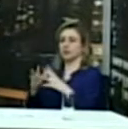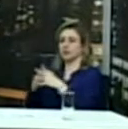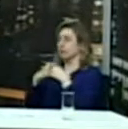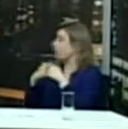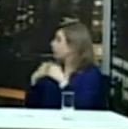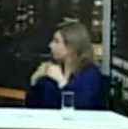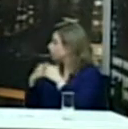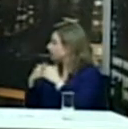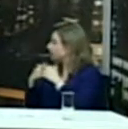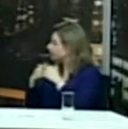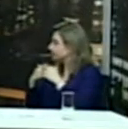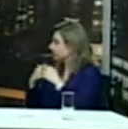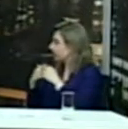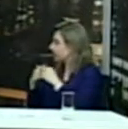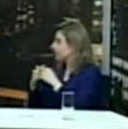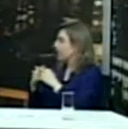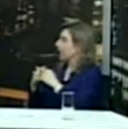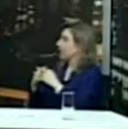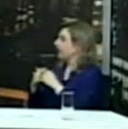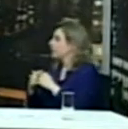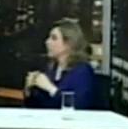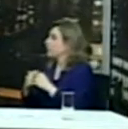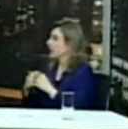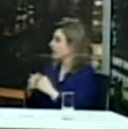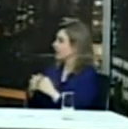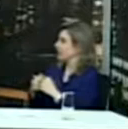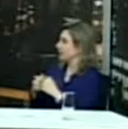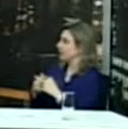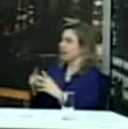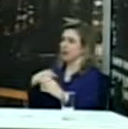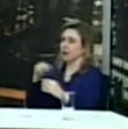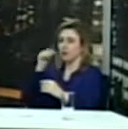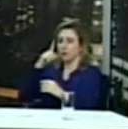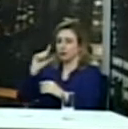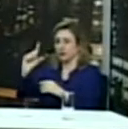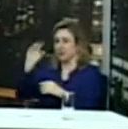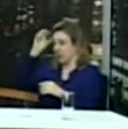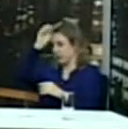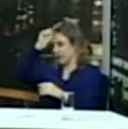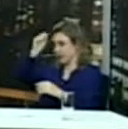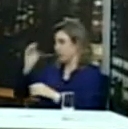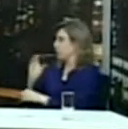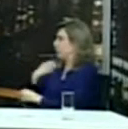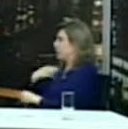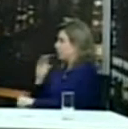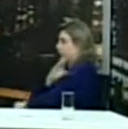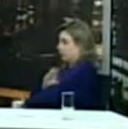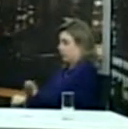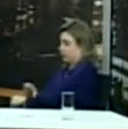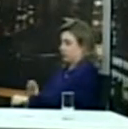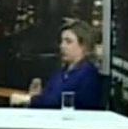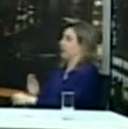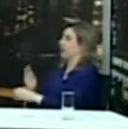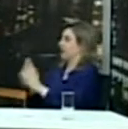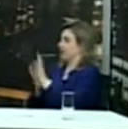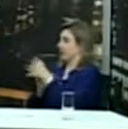se confundem, né? E tem um trocadilho que eu consegui aprender no meu curso de